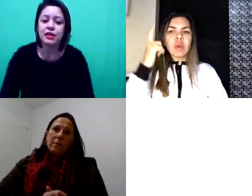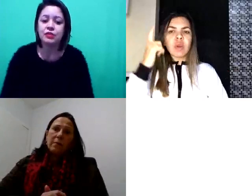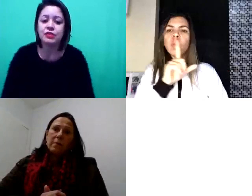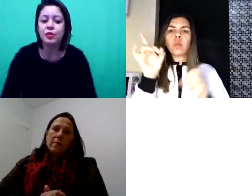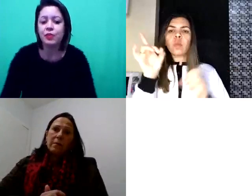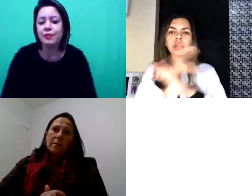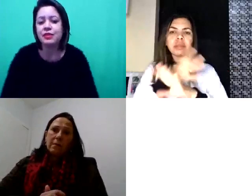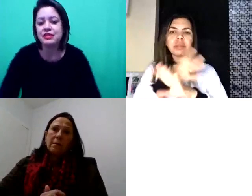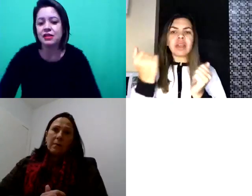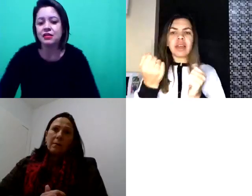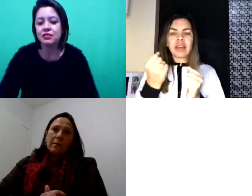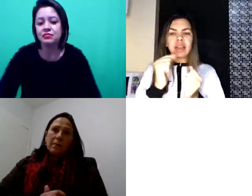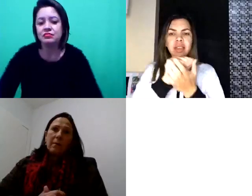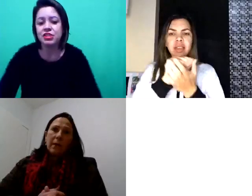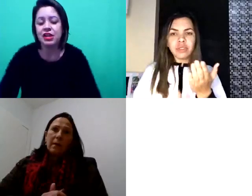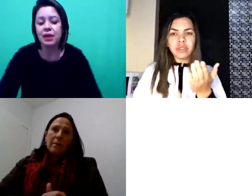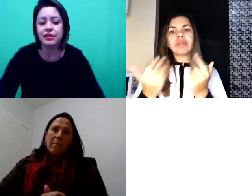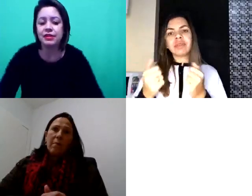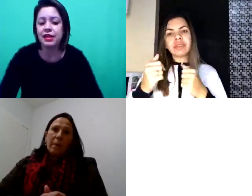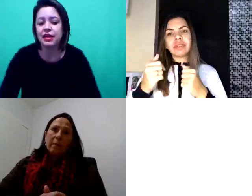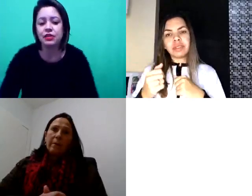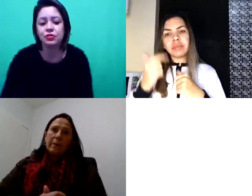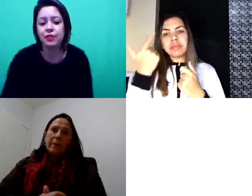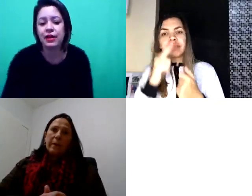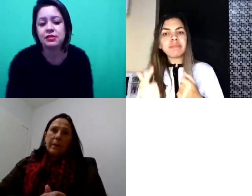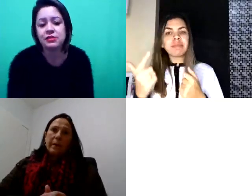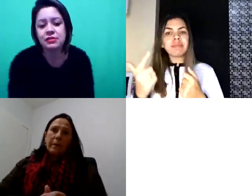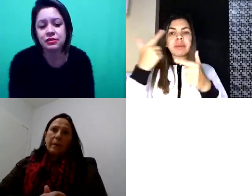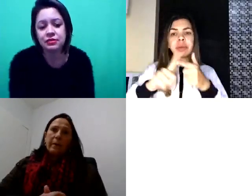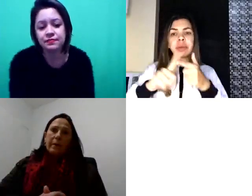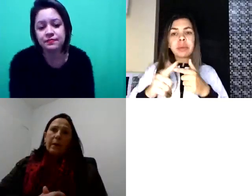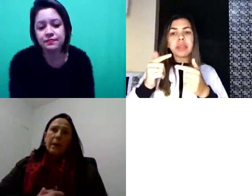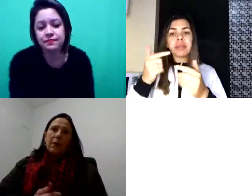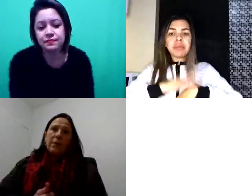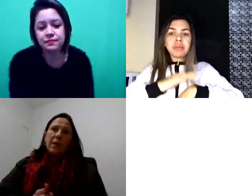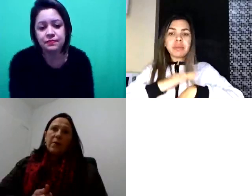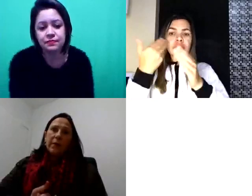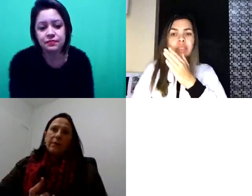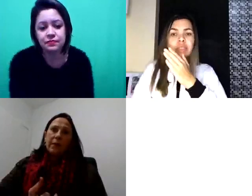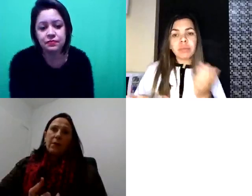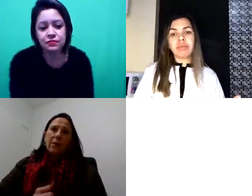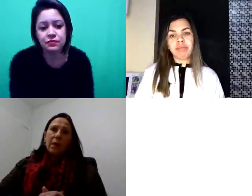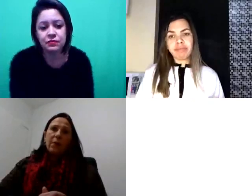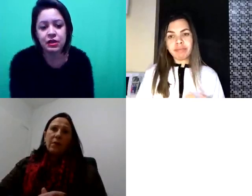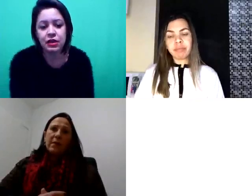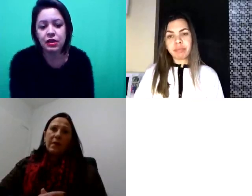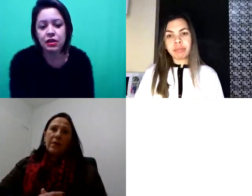ter problemas, né? De chegar a perder e tudo mais. Isso mesmo. Concordo com você,